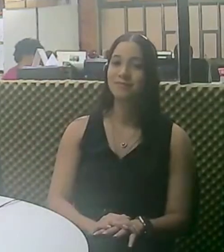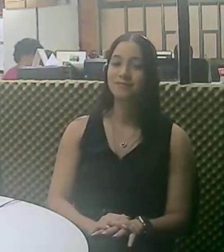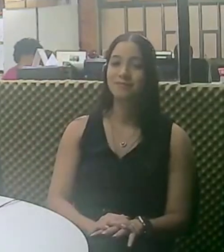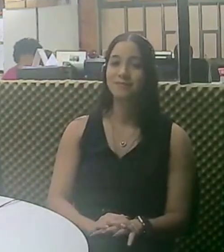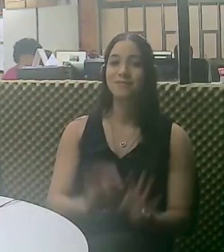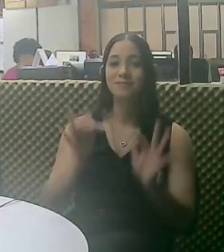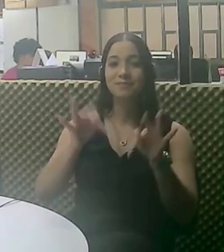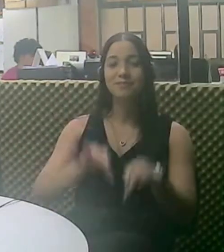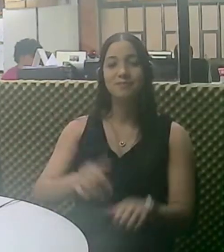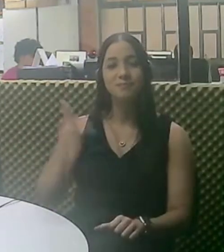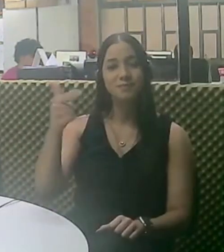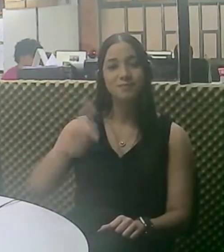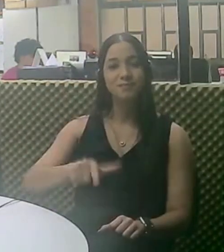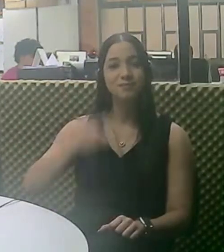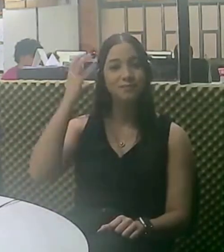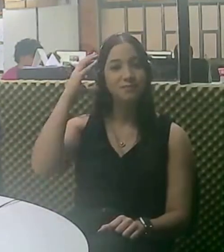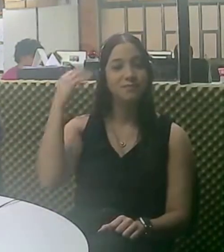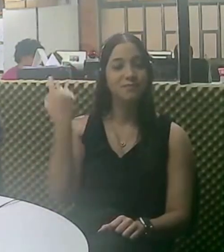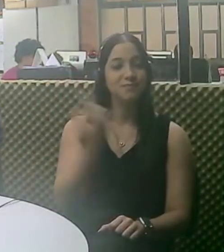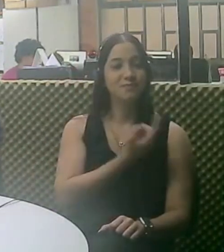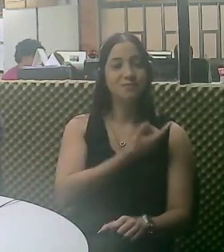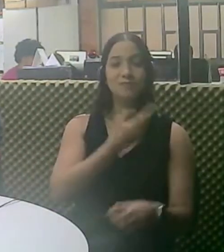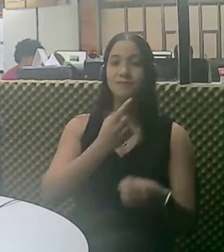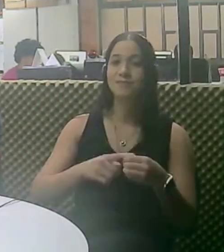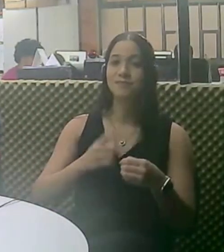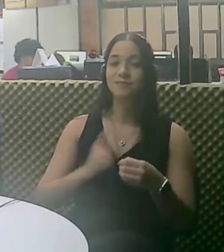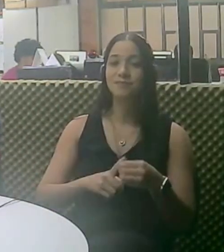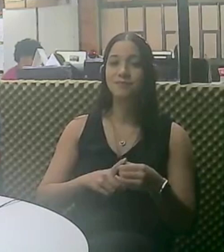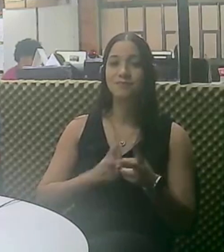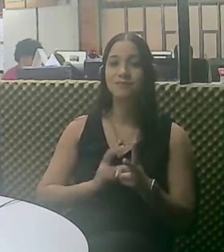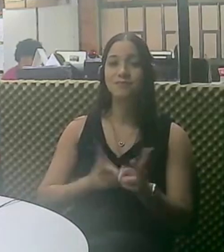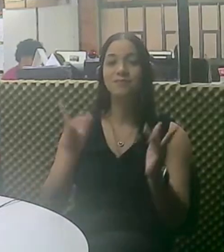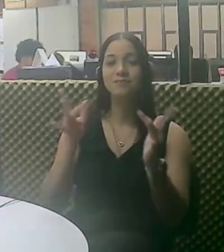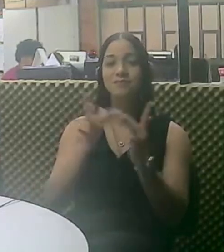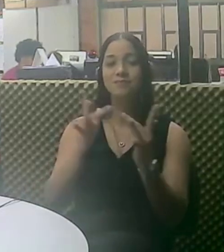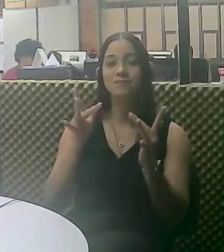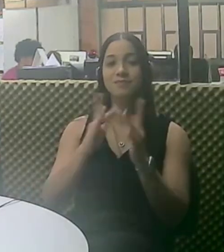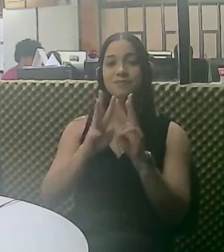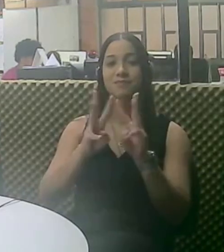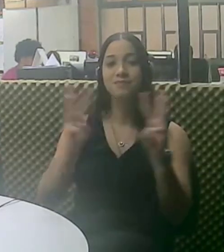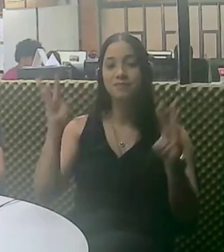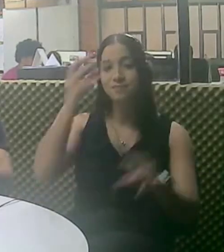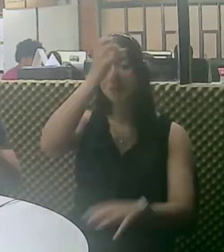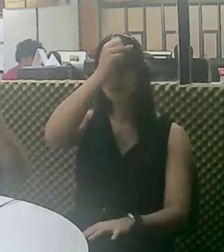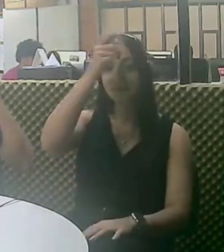próxima. Fica por aqui mais uma edição do programa da Rádio Nossa Cidade.